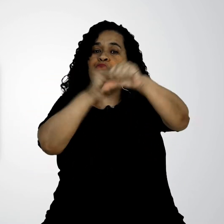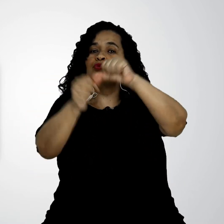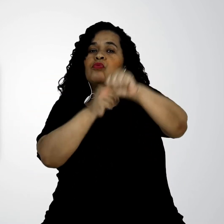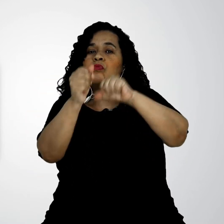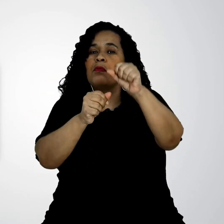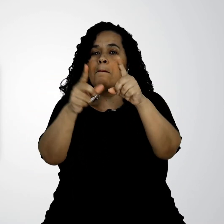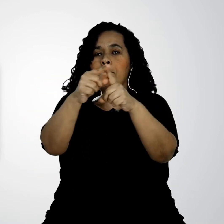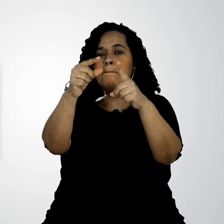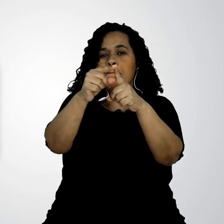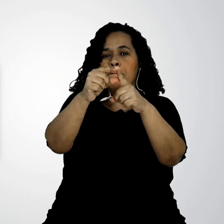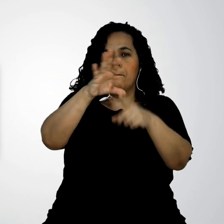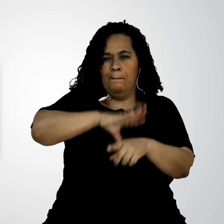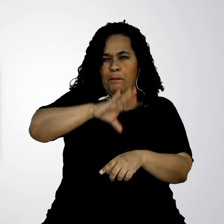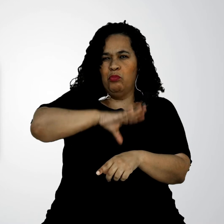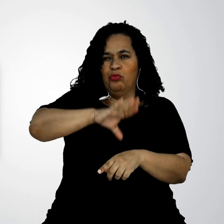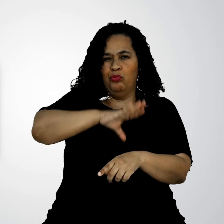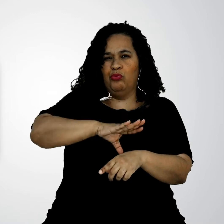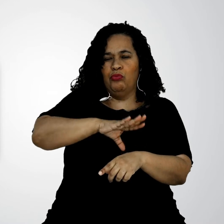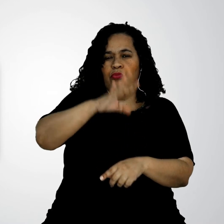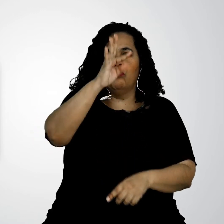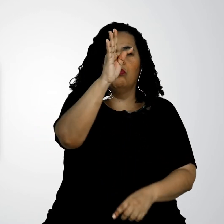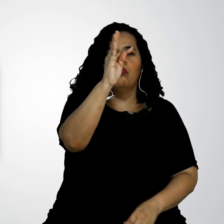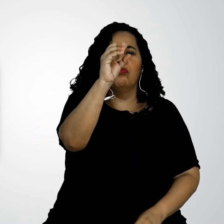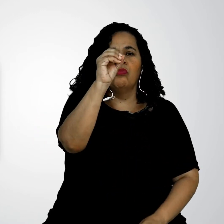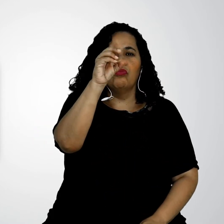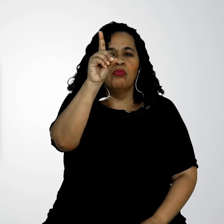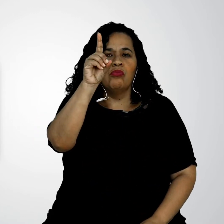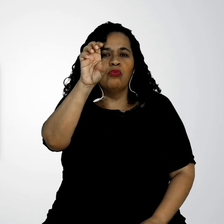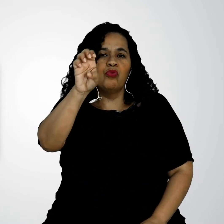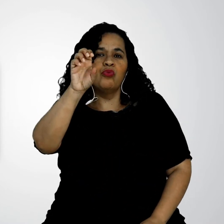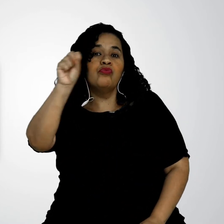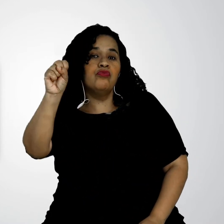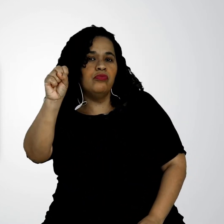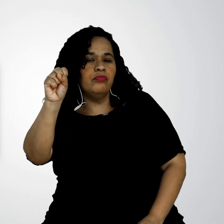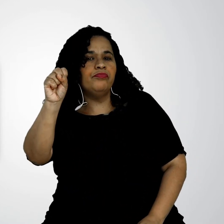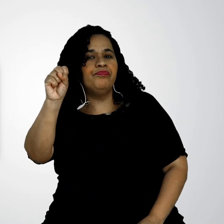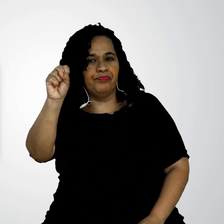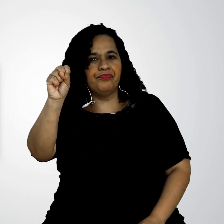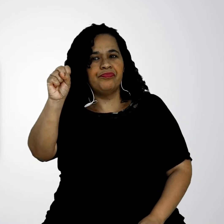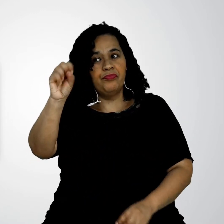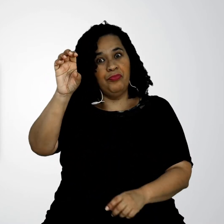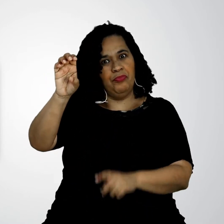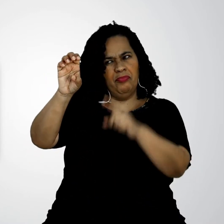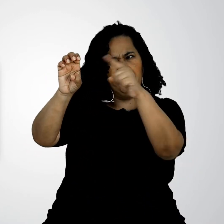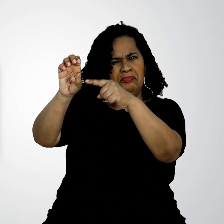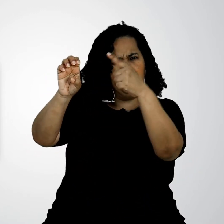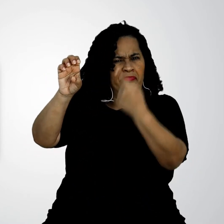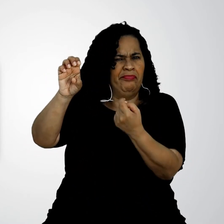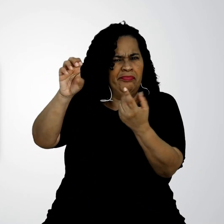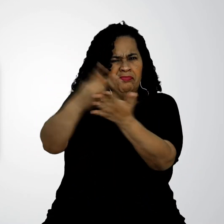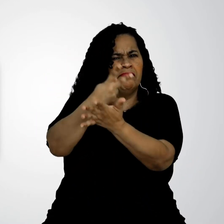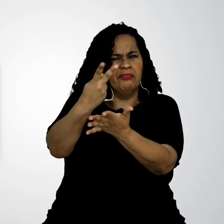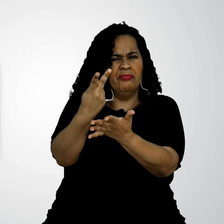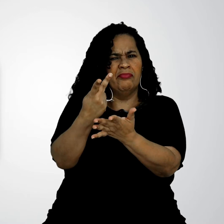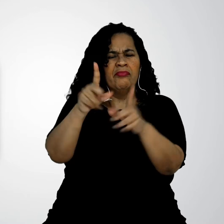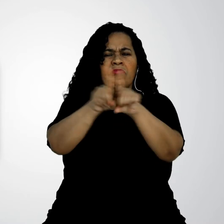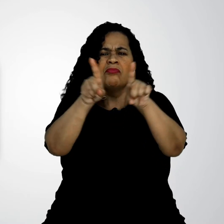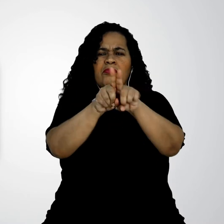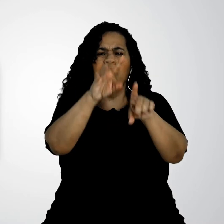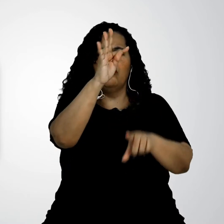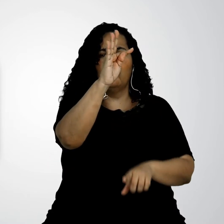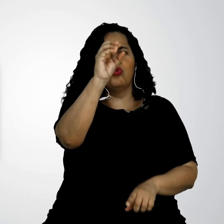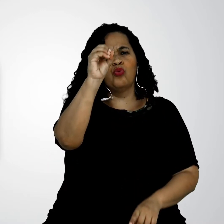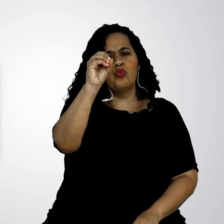humano, não induzindo ele a essa questão de que se ele nasceu homem, ele tem que ser homem. De que se ele nasceu mulher, ela tem que ter atração por